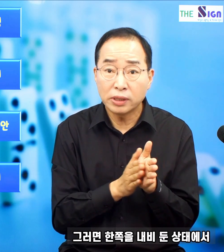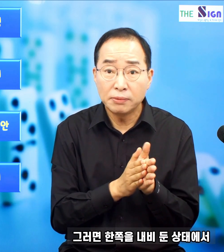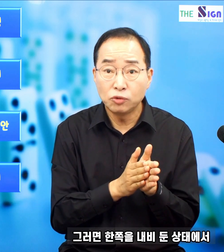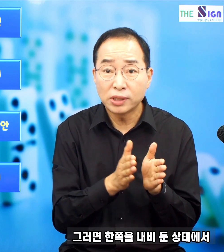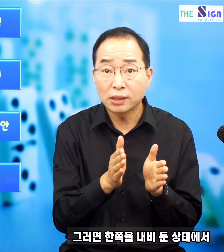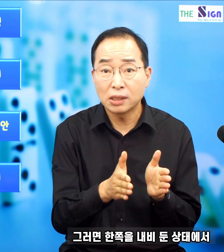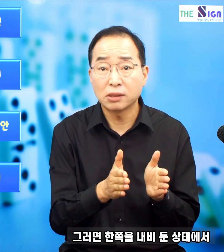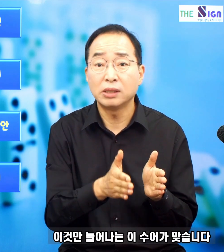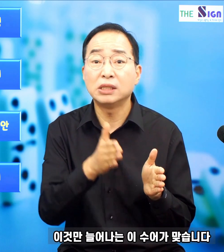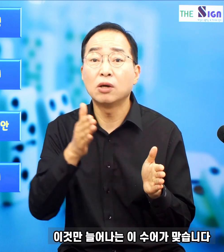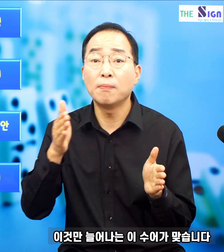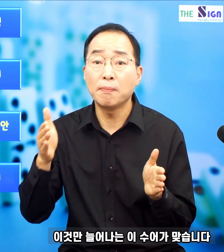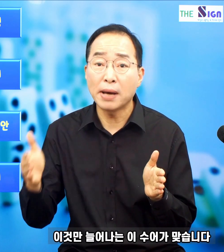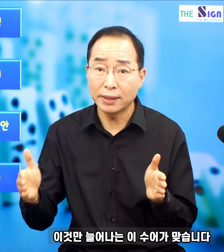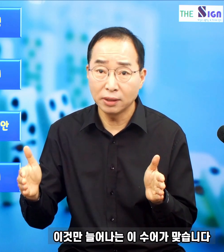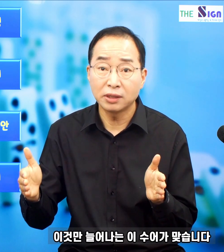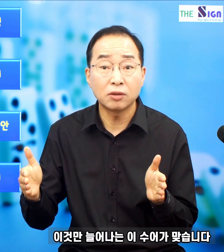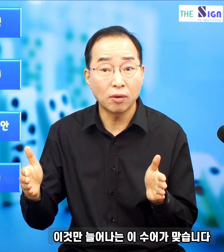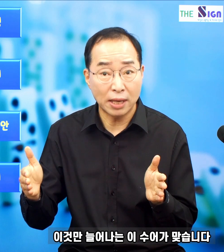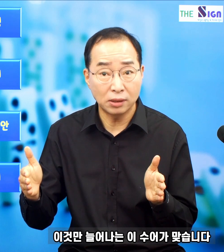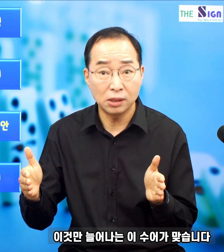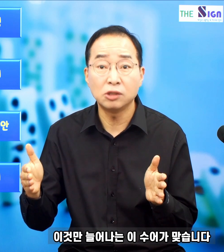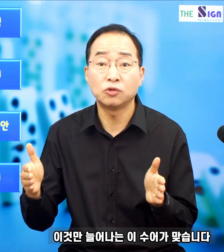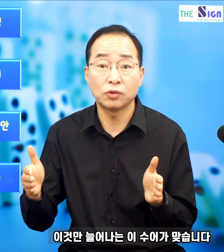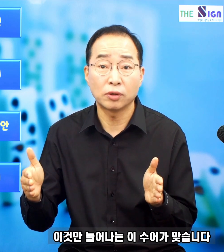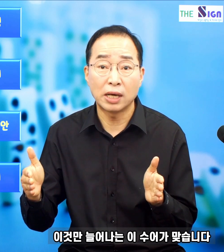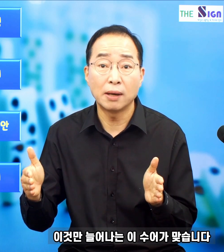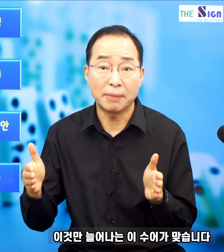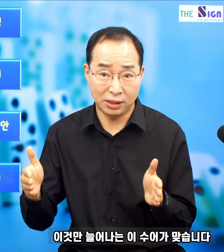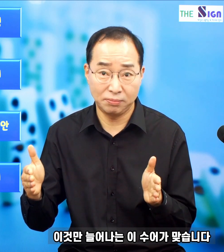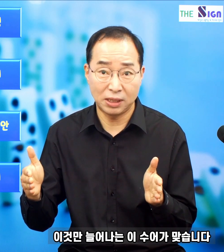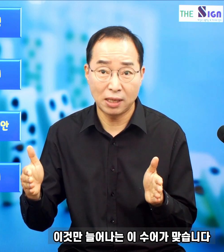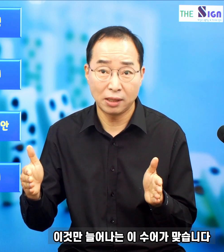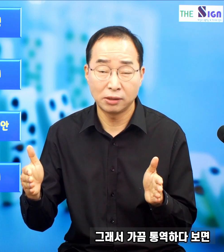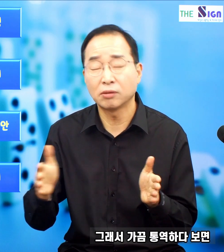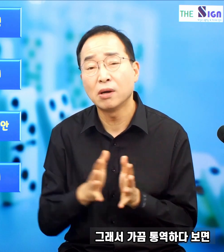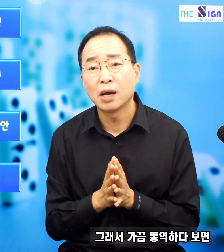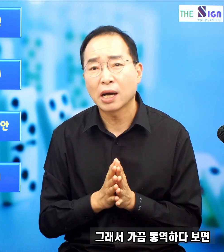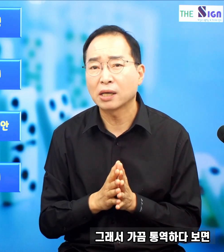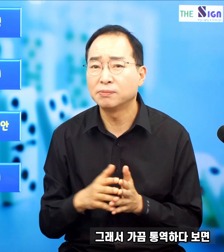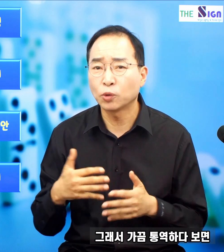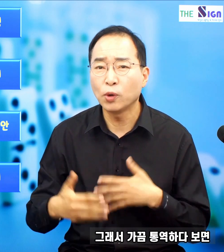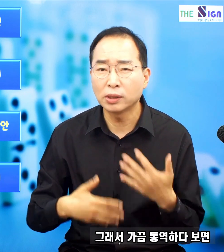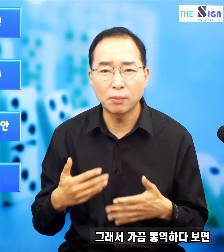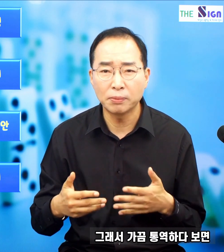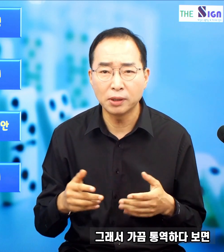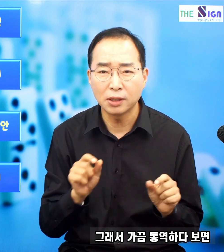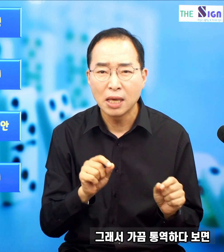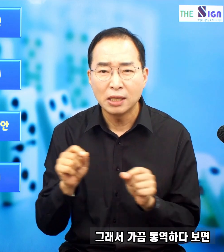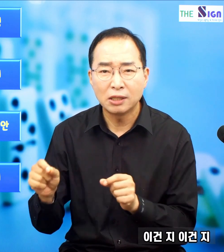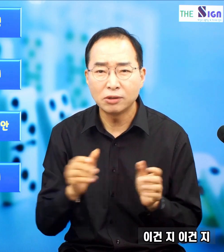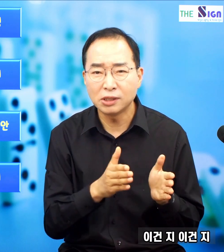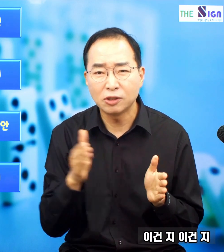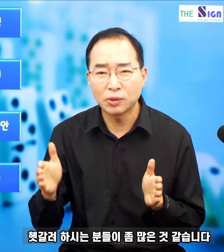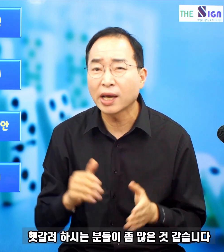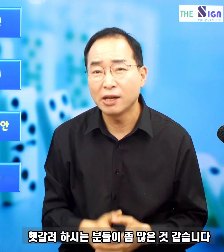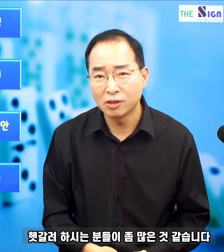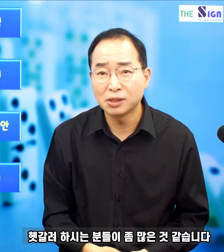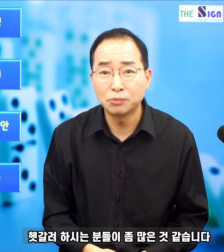내비둔 상태에서 이것만 늘어나는 이 수어가 맞습니다. 그래서 가끔 통역하다 보면은 이건지 헷갈려 하시는